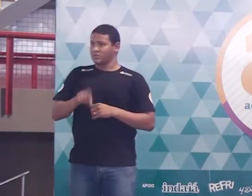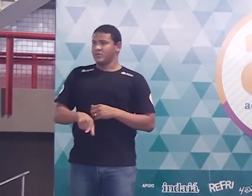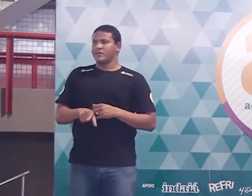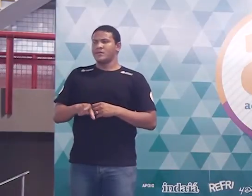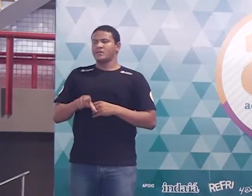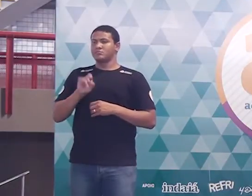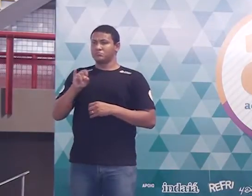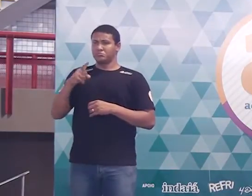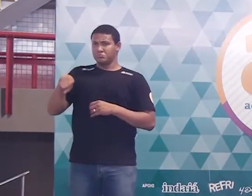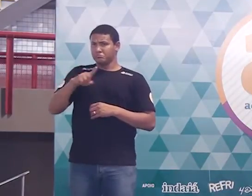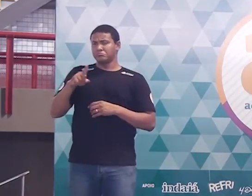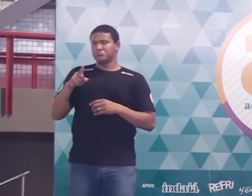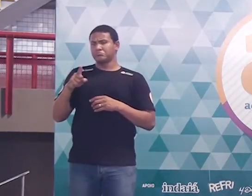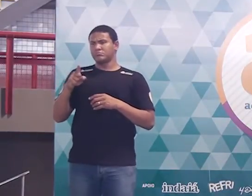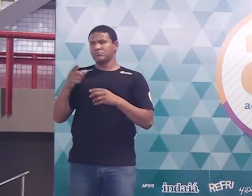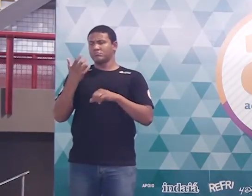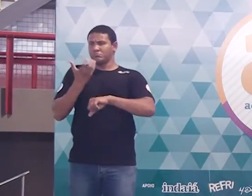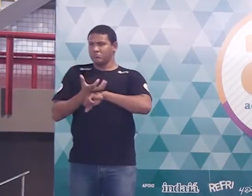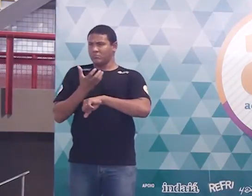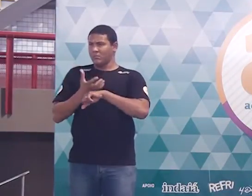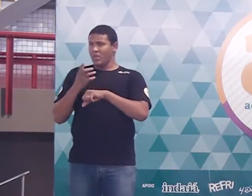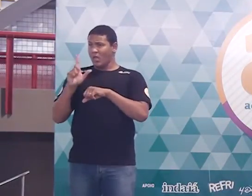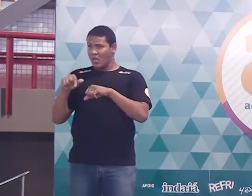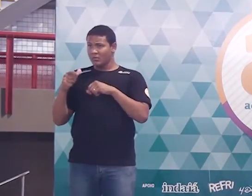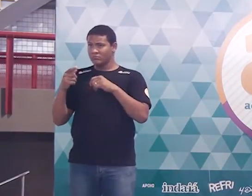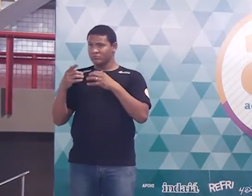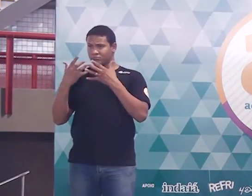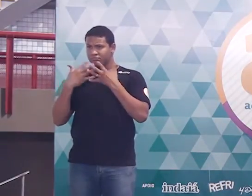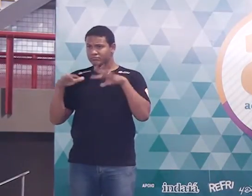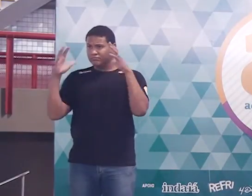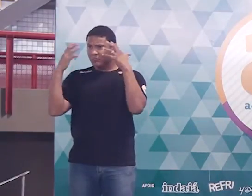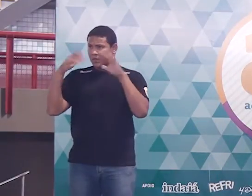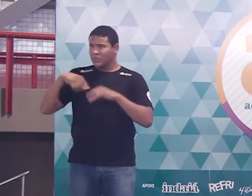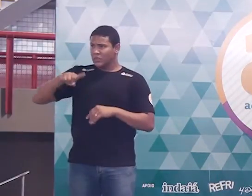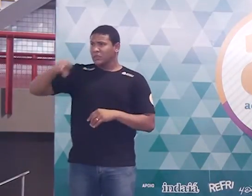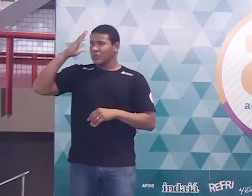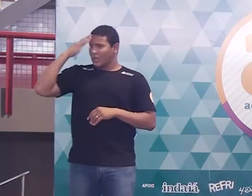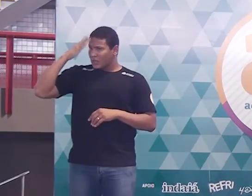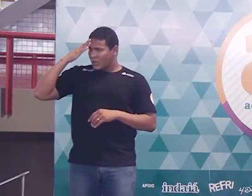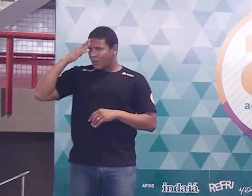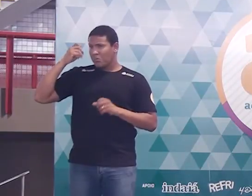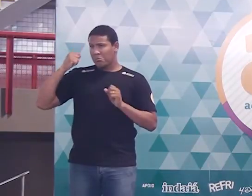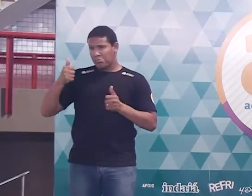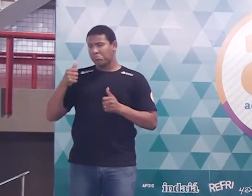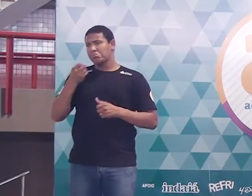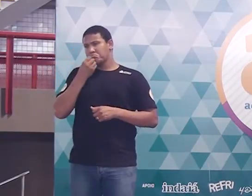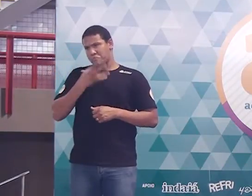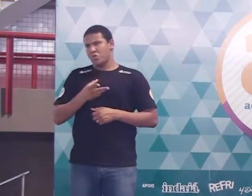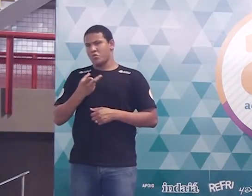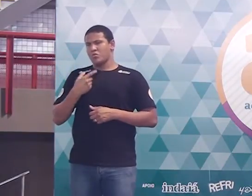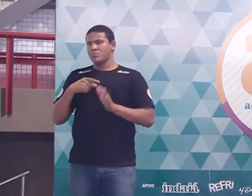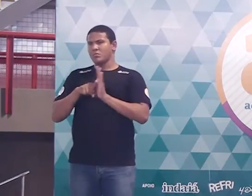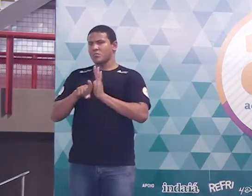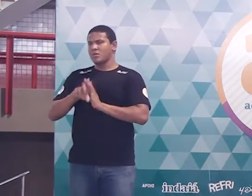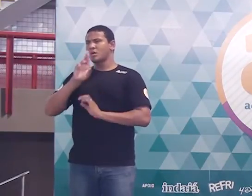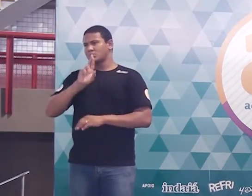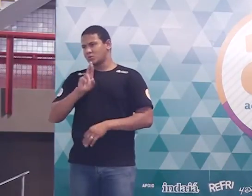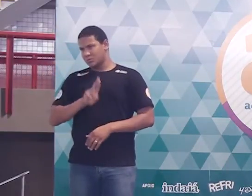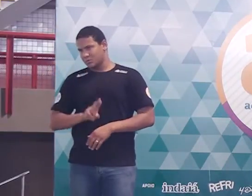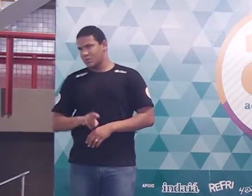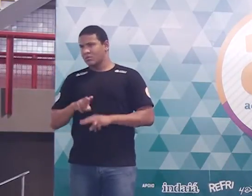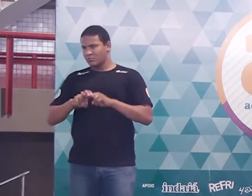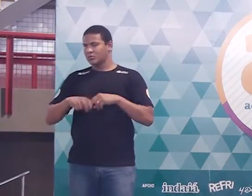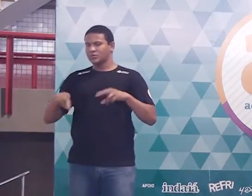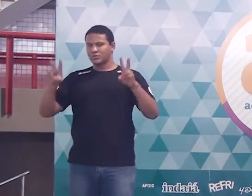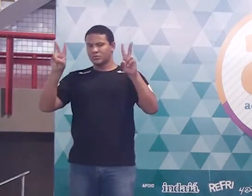para essa matéria chamada Ecologia, você vai ter maior probabilidade de ter um resultado satisfatório. Por isso que essa nossa a aula